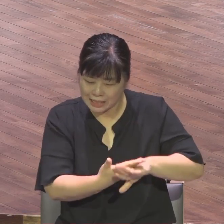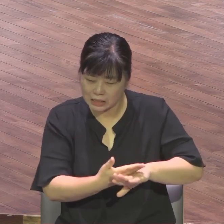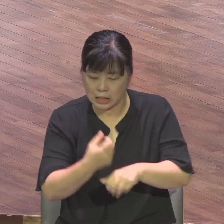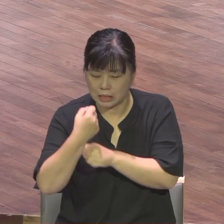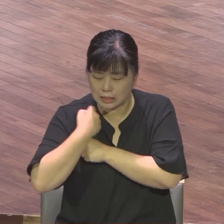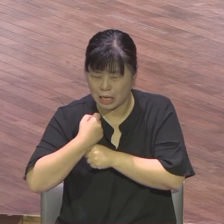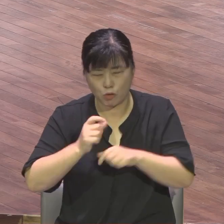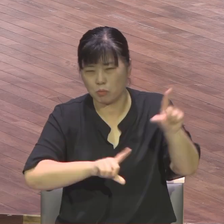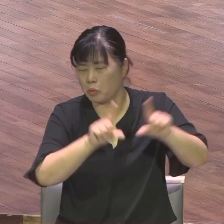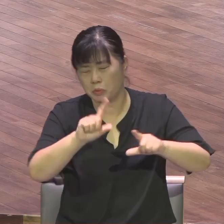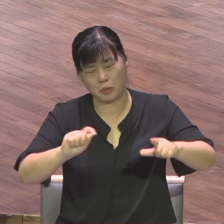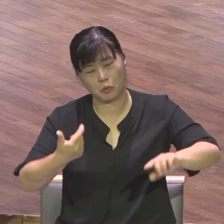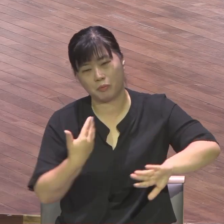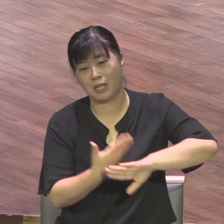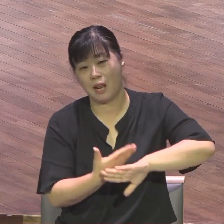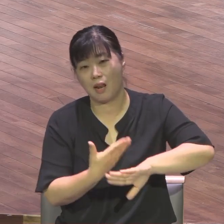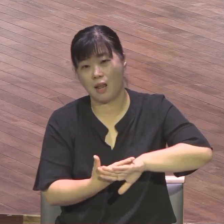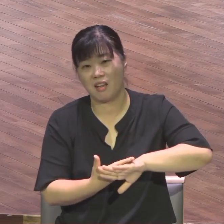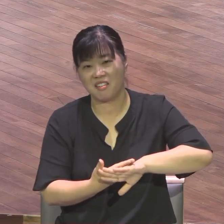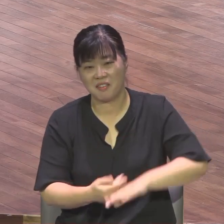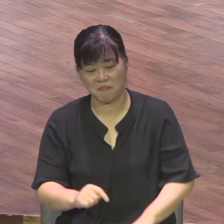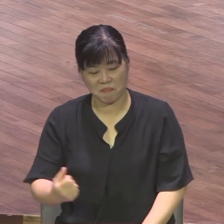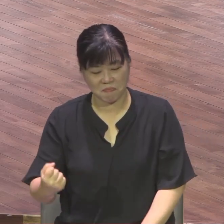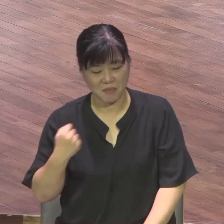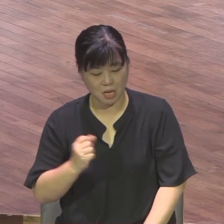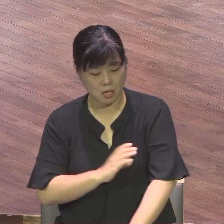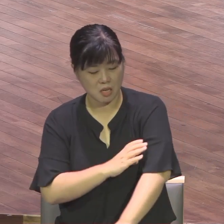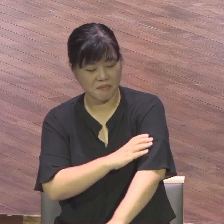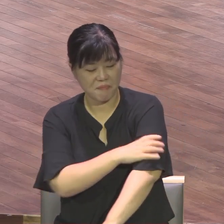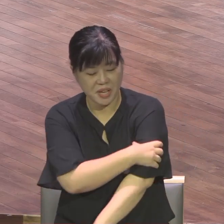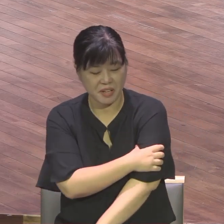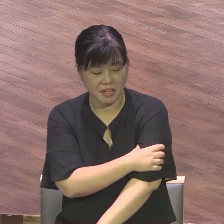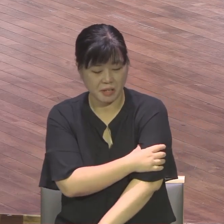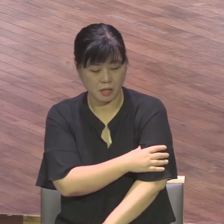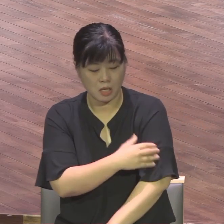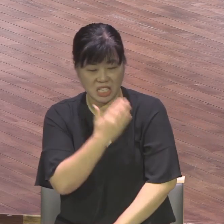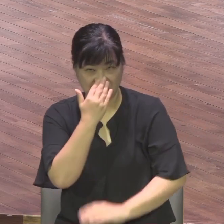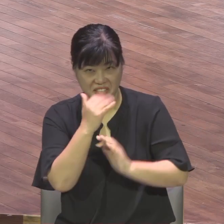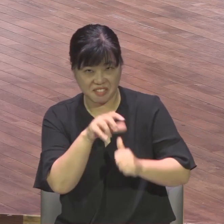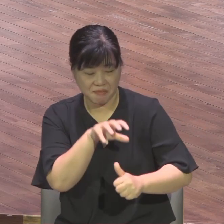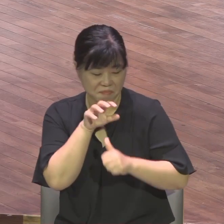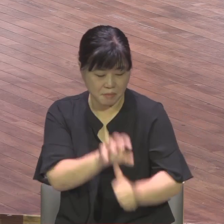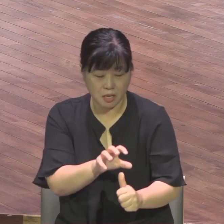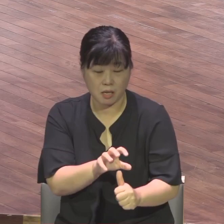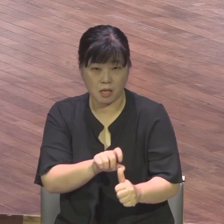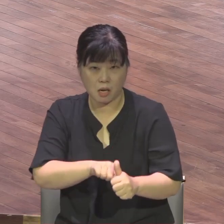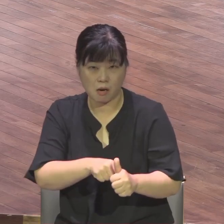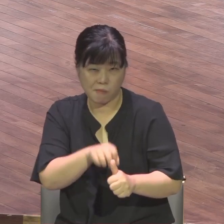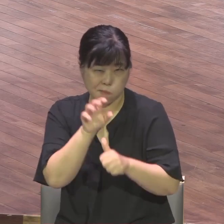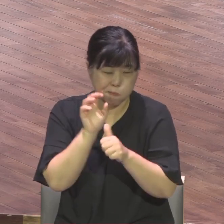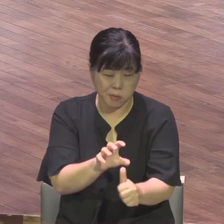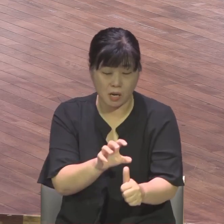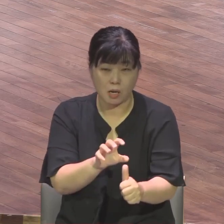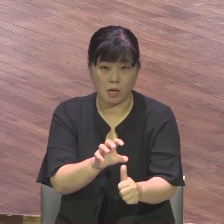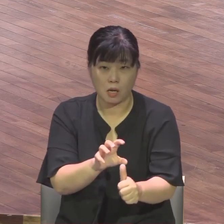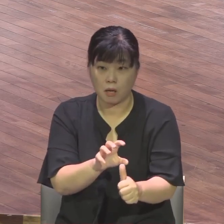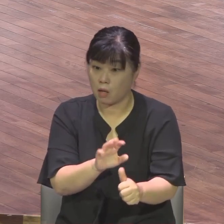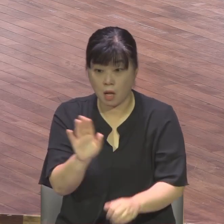권세를 사용해가지고 이 식민지인 이스라엘 백성들 괴롭히고 착취하고